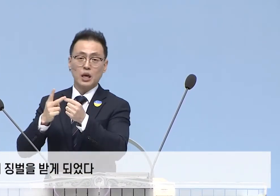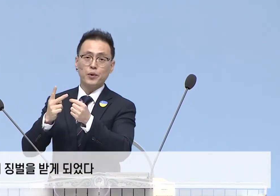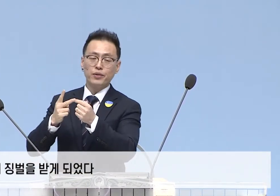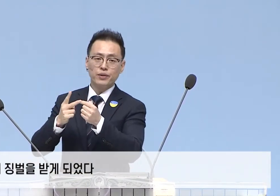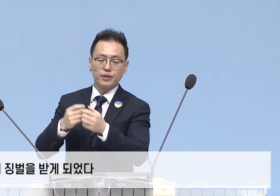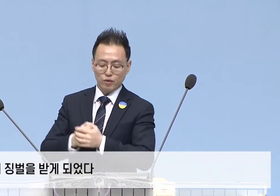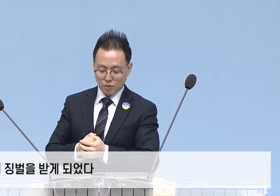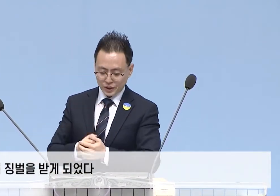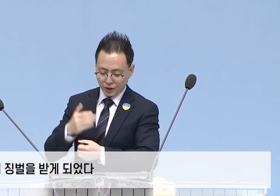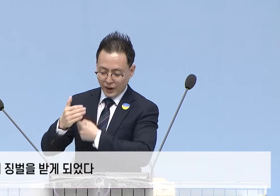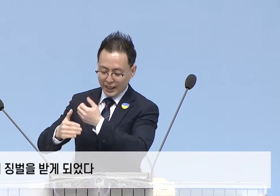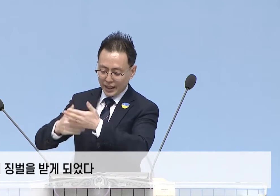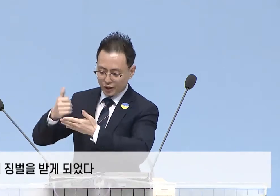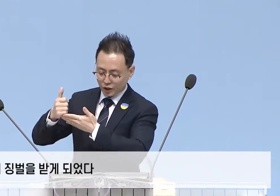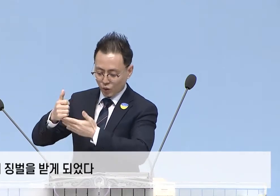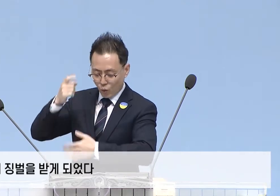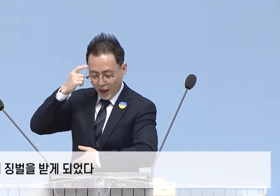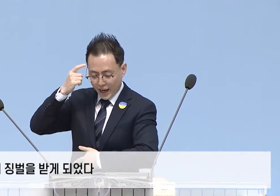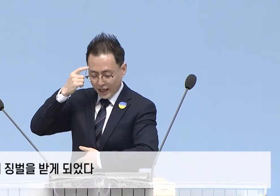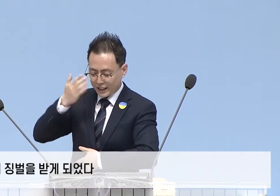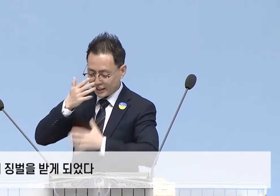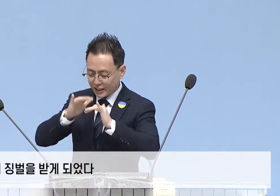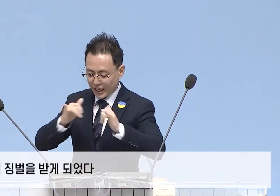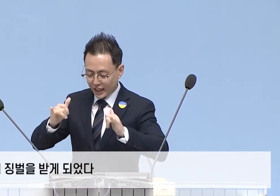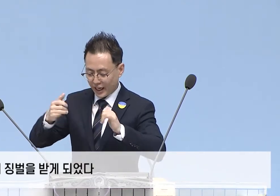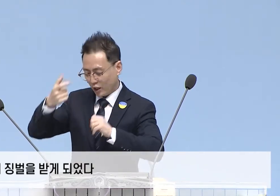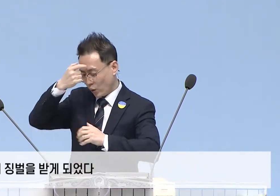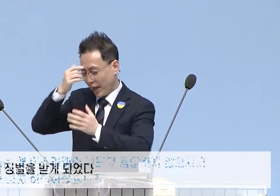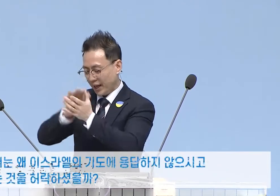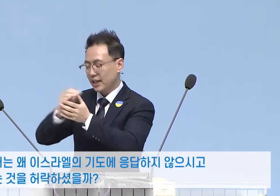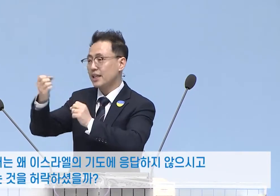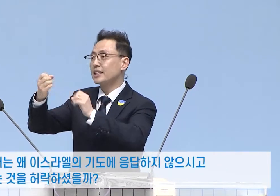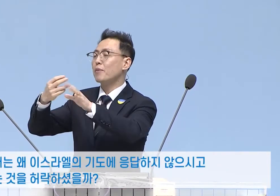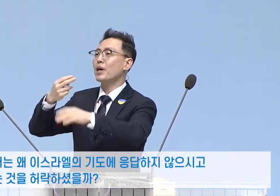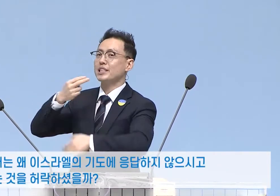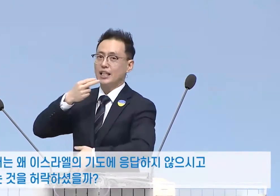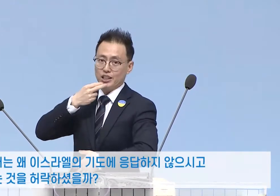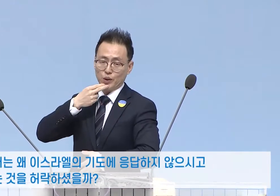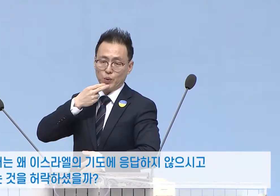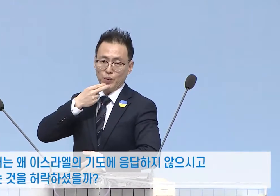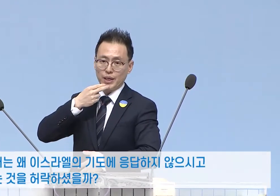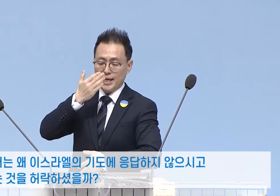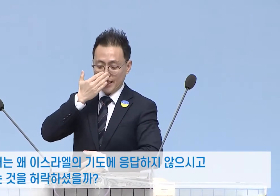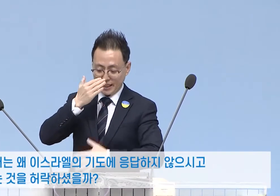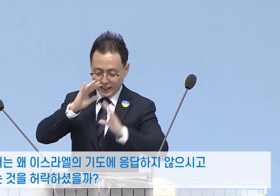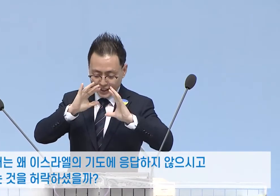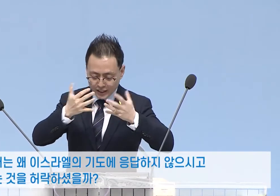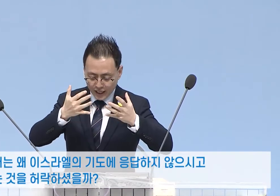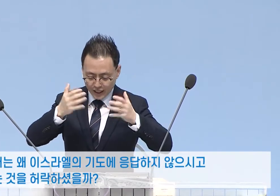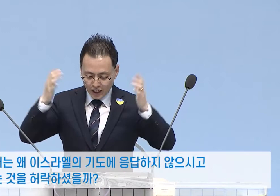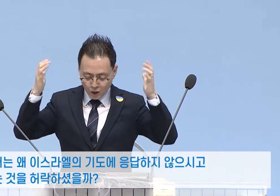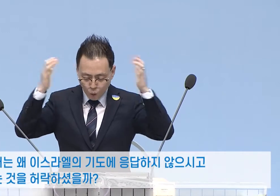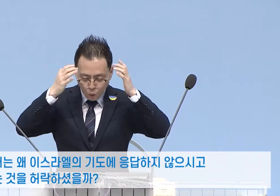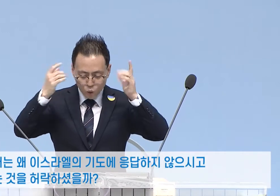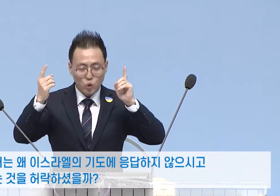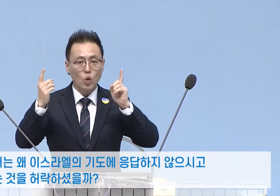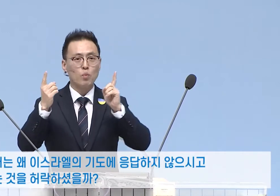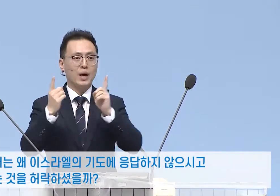그렇다면 두 번째로 하나님께서는 왜 이스라엘의 기도에 응답하지 않으시고 이스라엘이